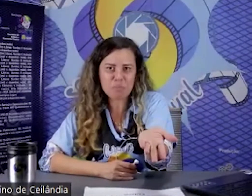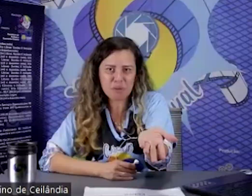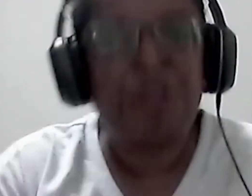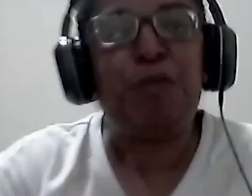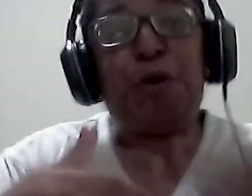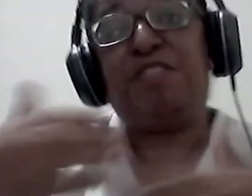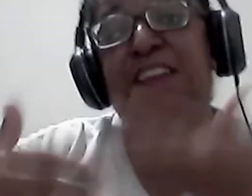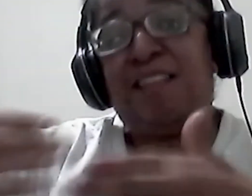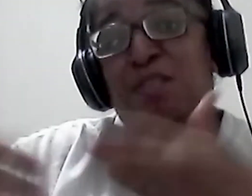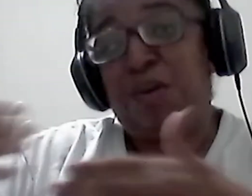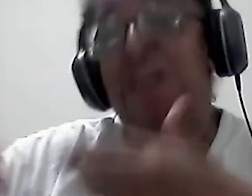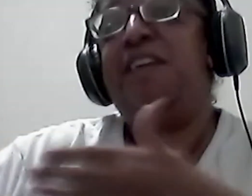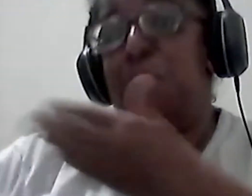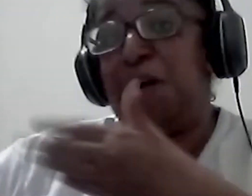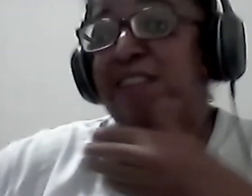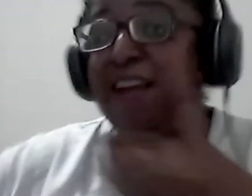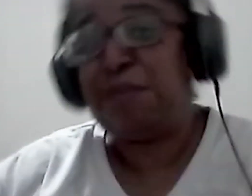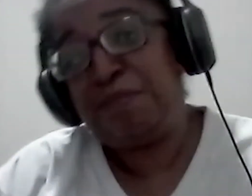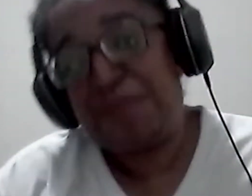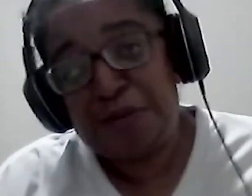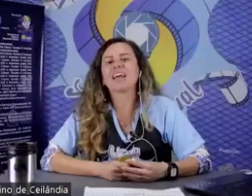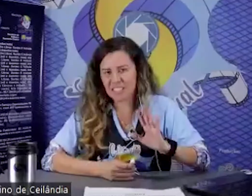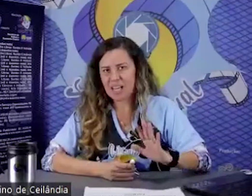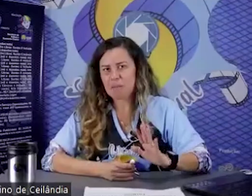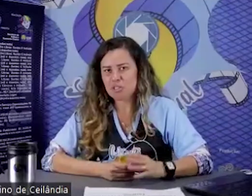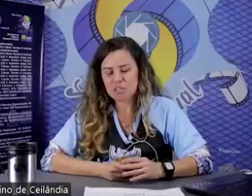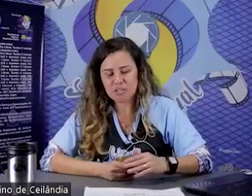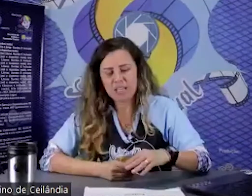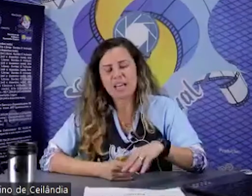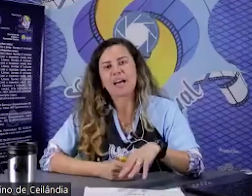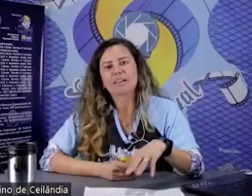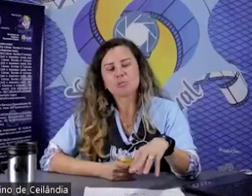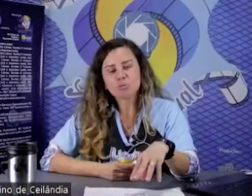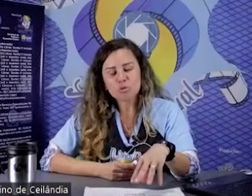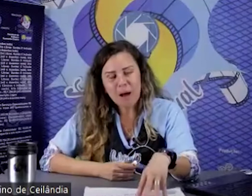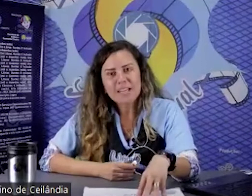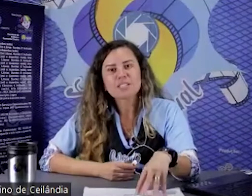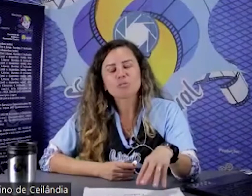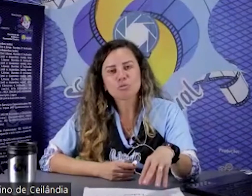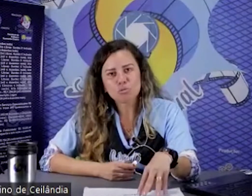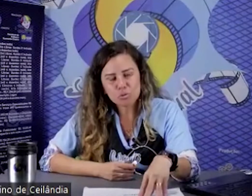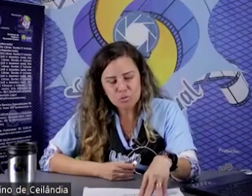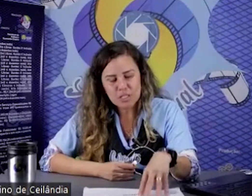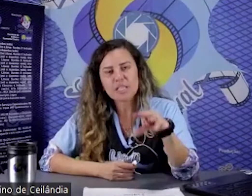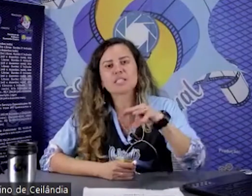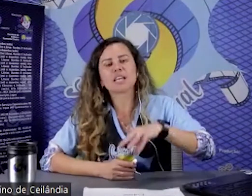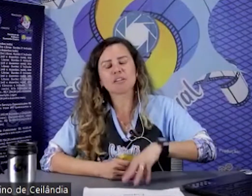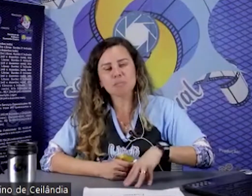implante deu certo. E o processo. Você sabe disso. Os pais são surdos e quiseram